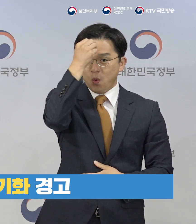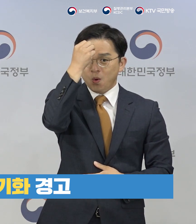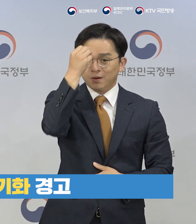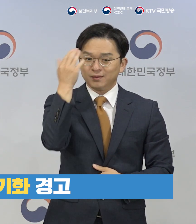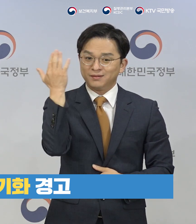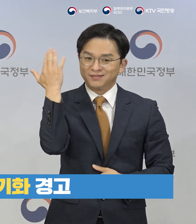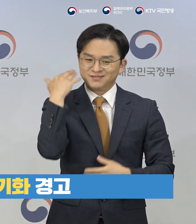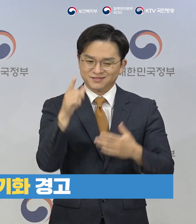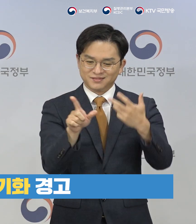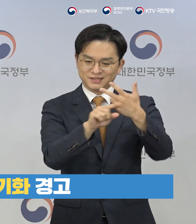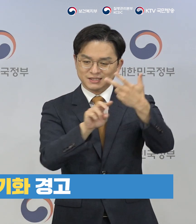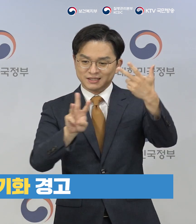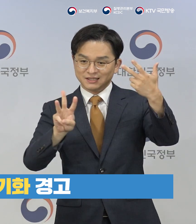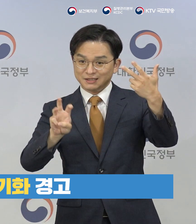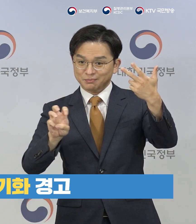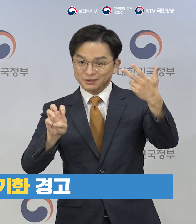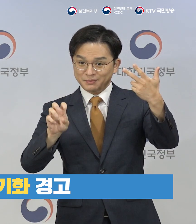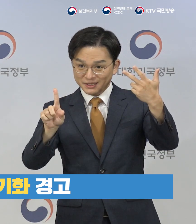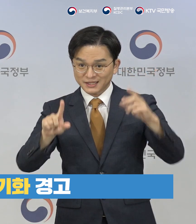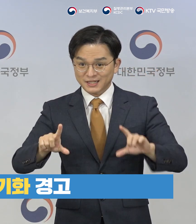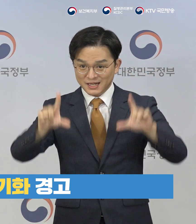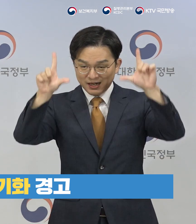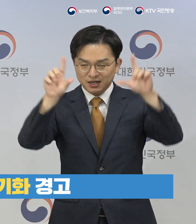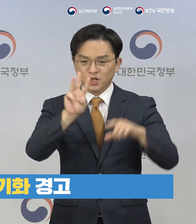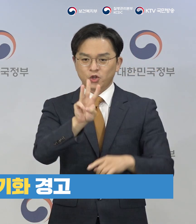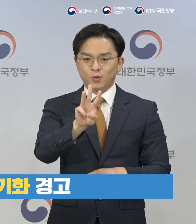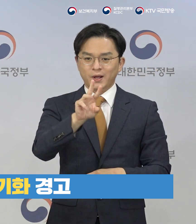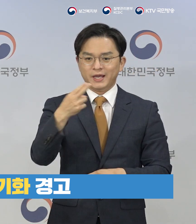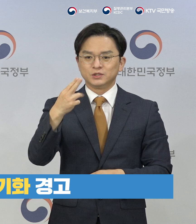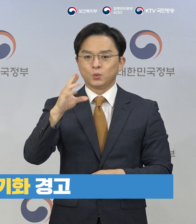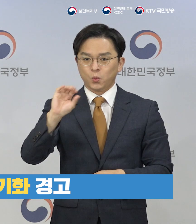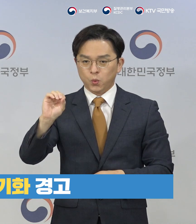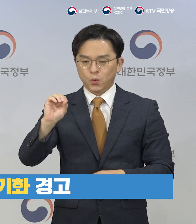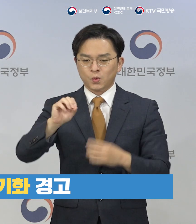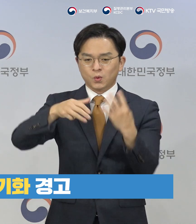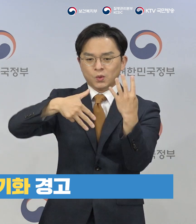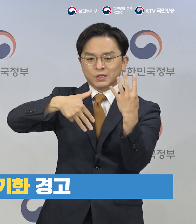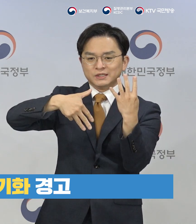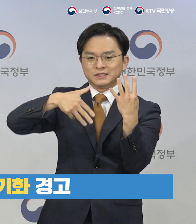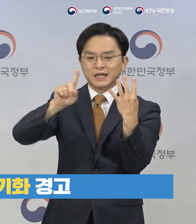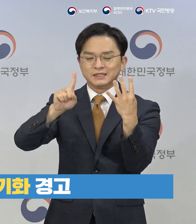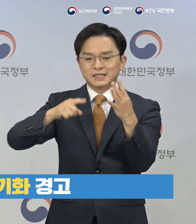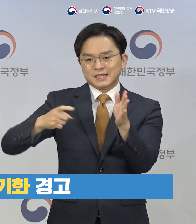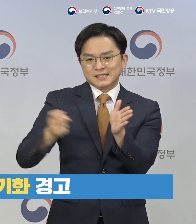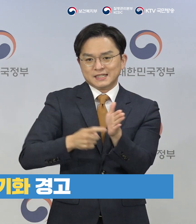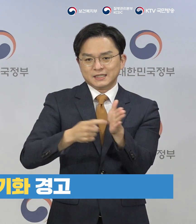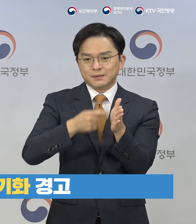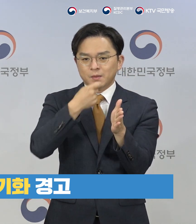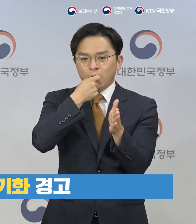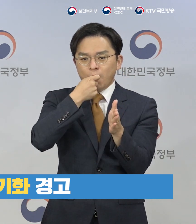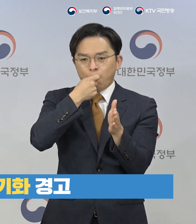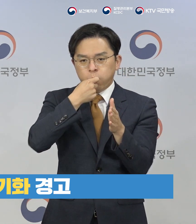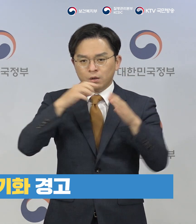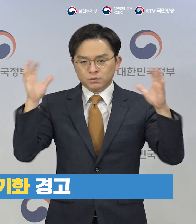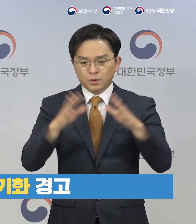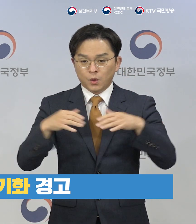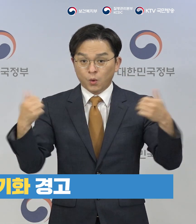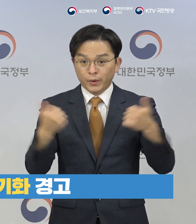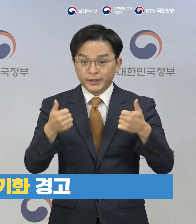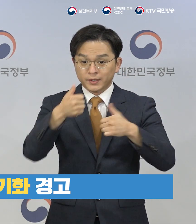1,800만 명을 넘어서 전 지구적인 유행이 쉼없이 이어지고 있으며 지난달 31일